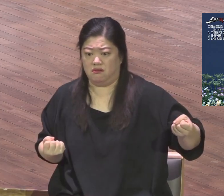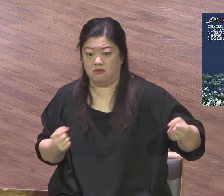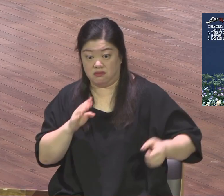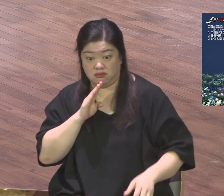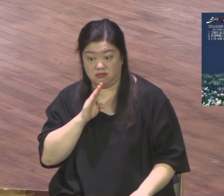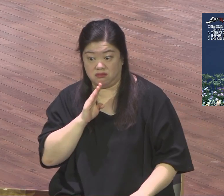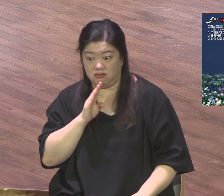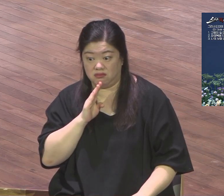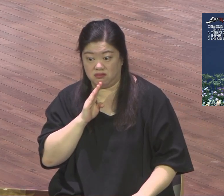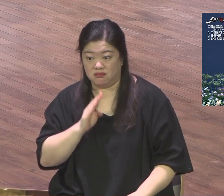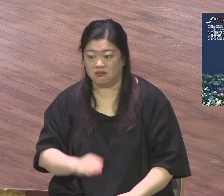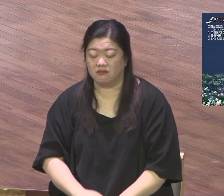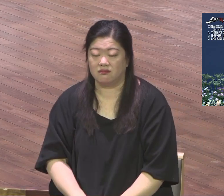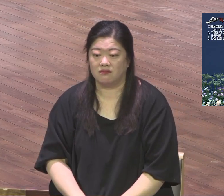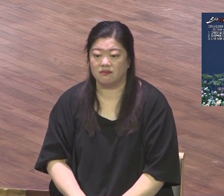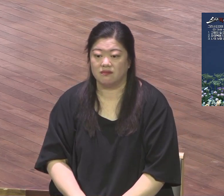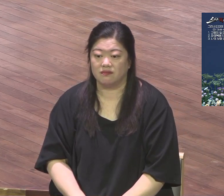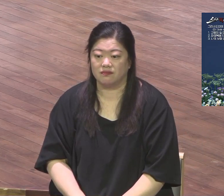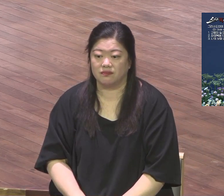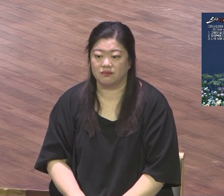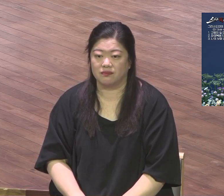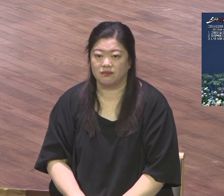하나님의 종들이 복음운동하면서